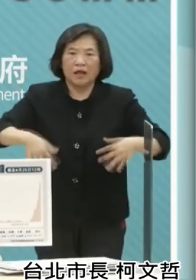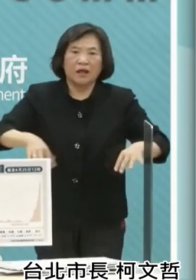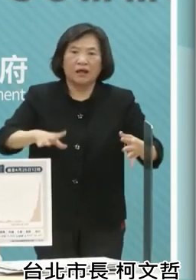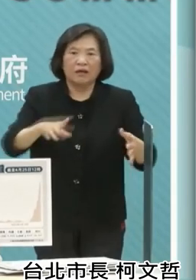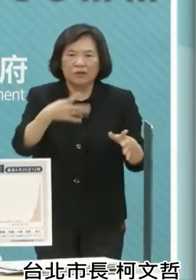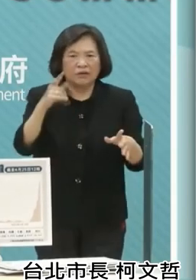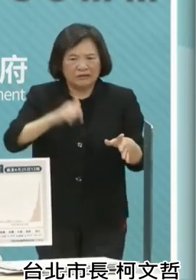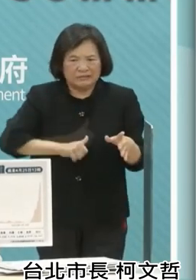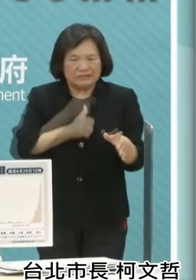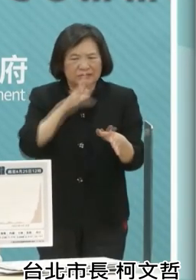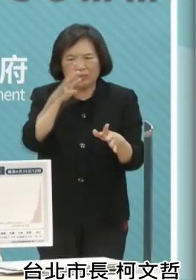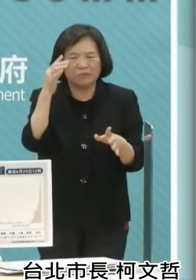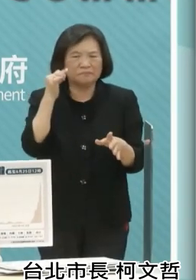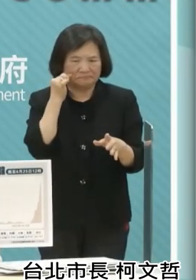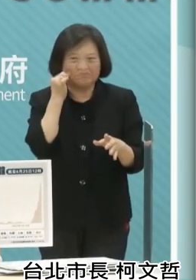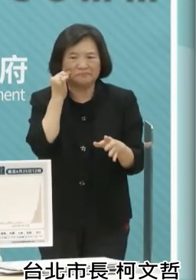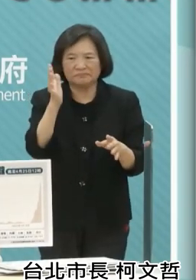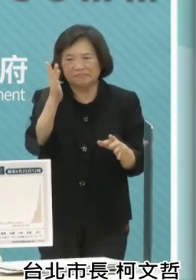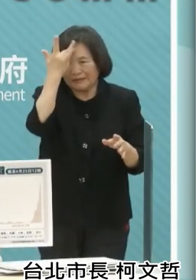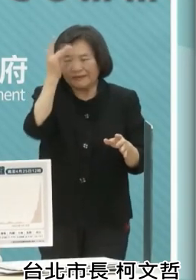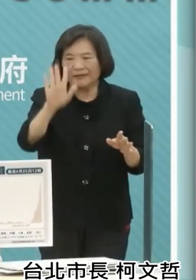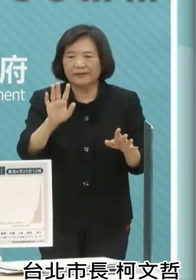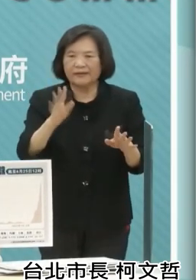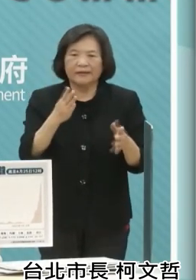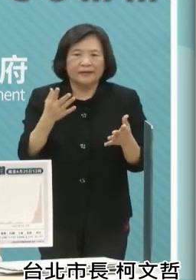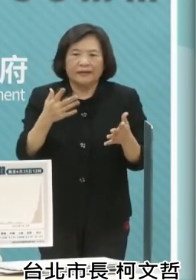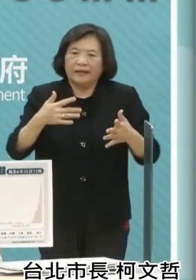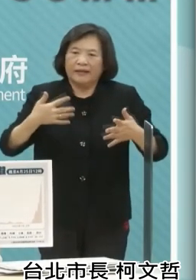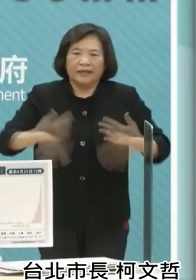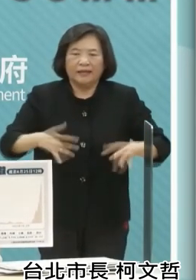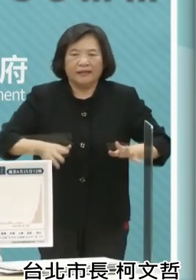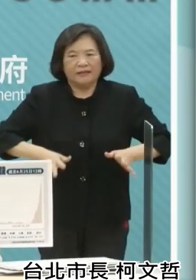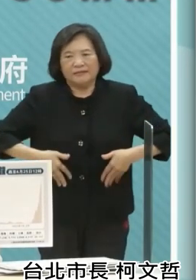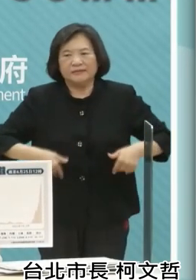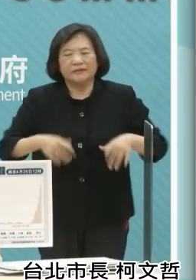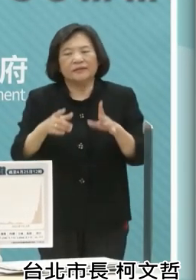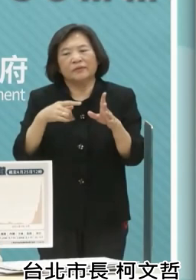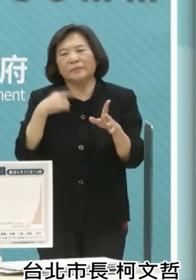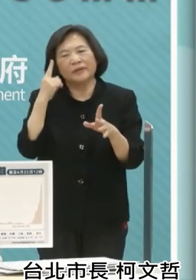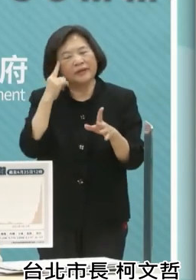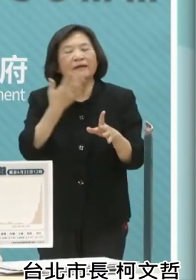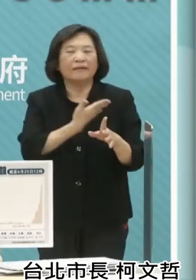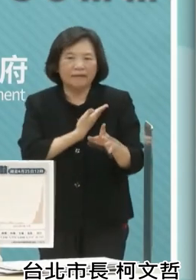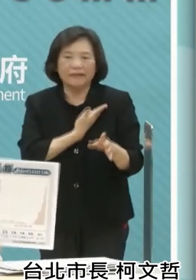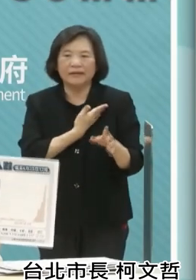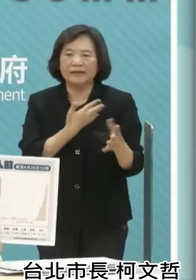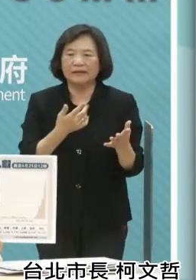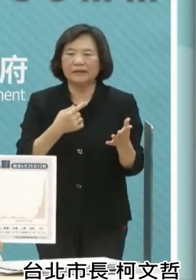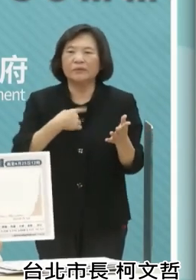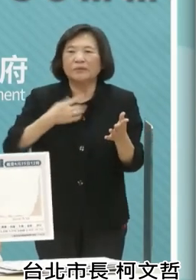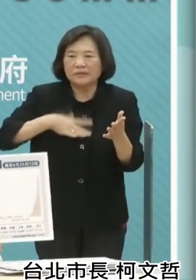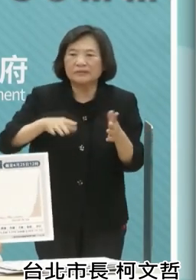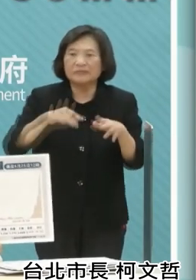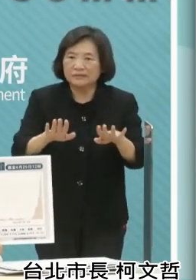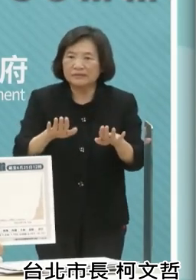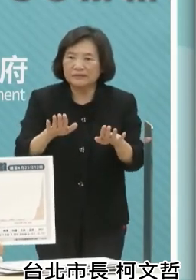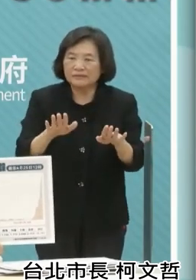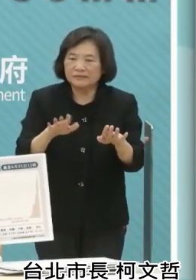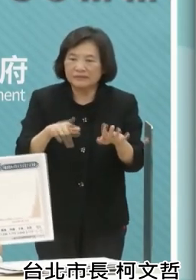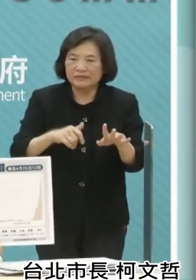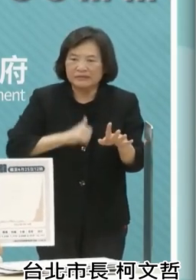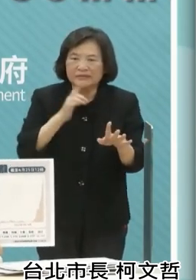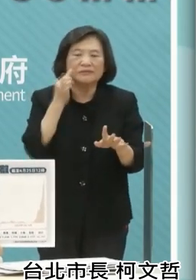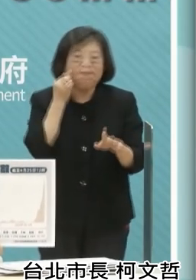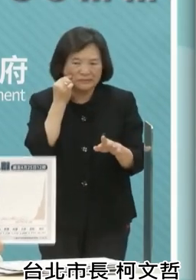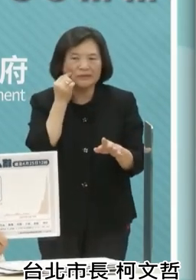上的困难啊。这个，但是这样的紧急状况，我们也不想抱怨，就是说，我也知道这个的确是有困